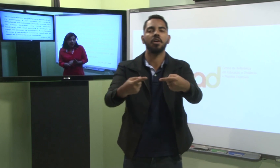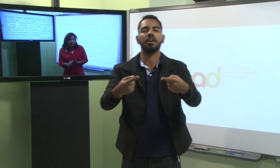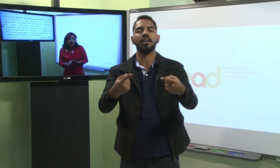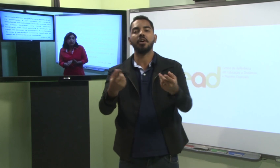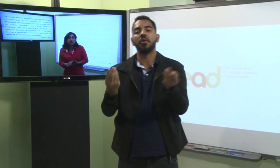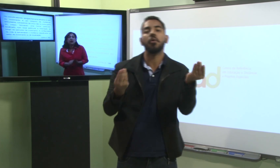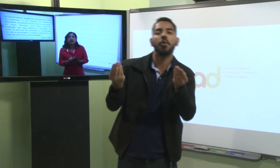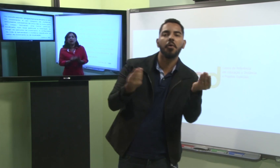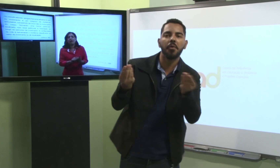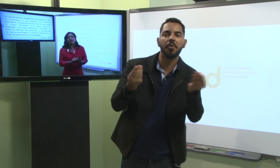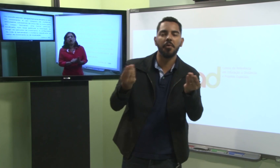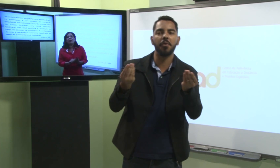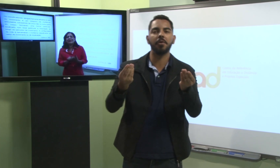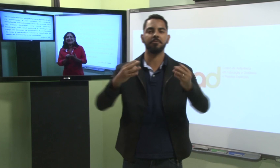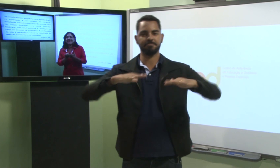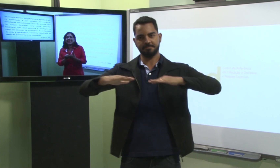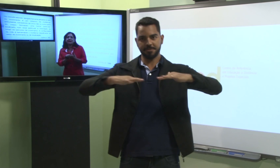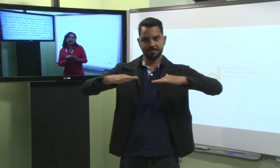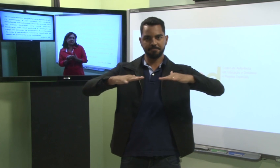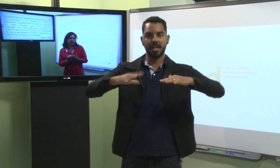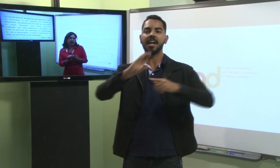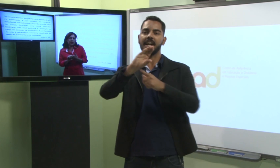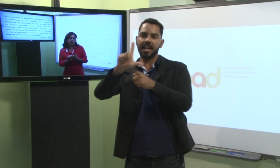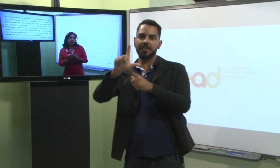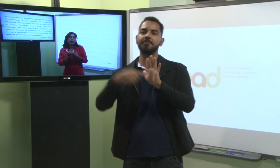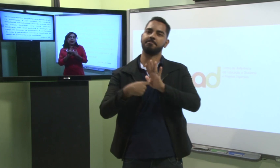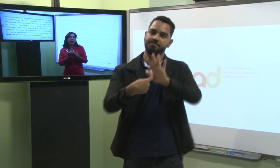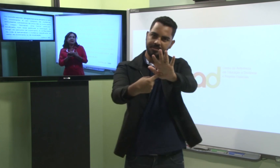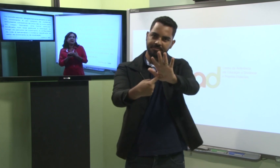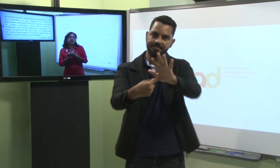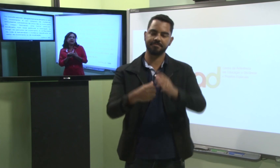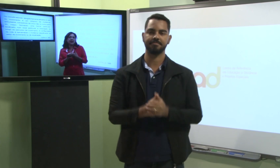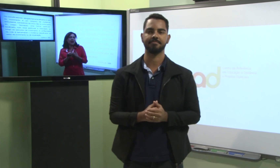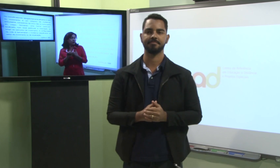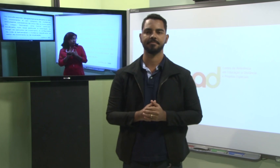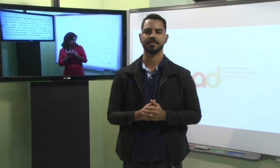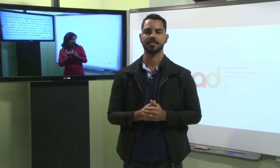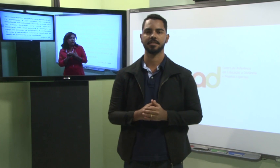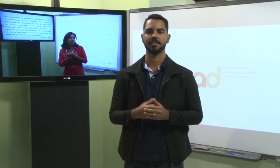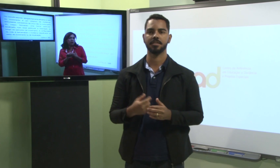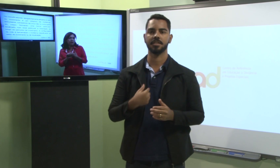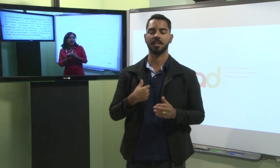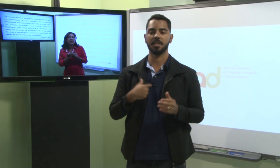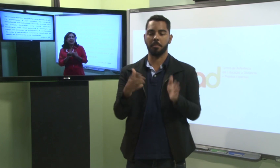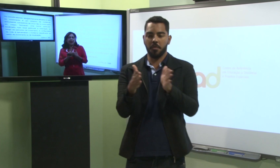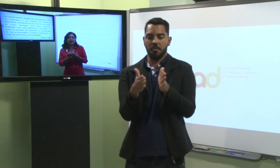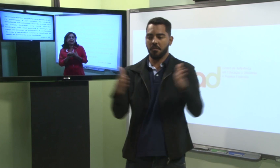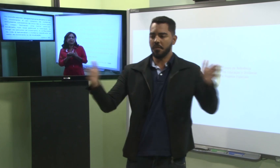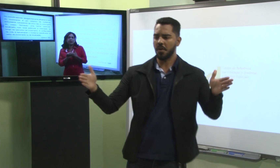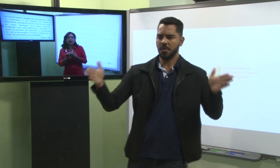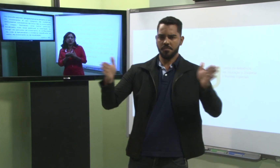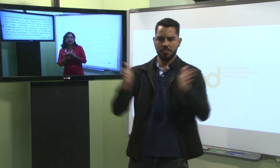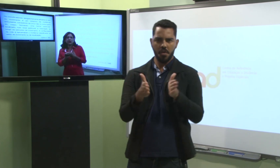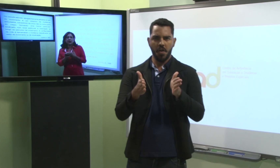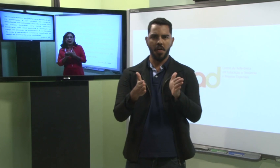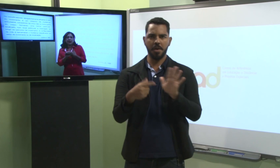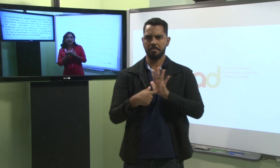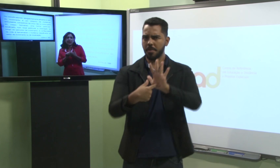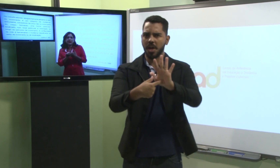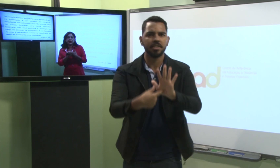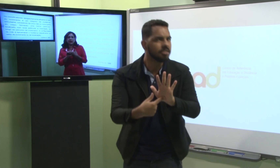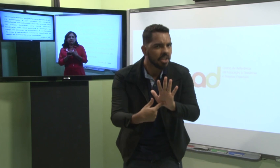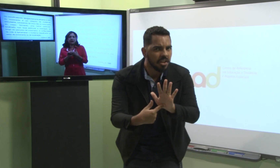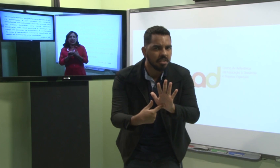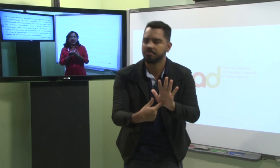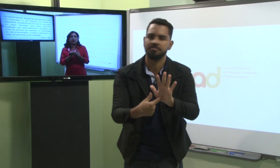como sabemos, não há forma sem significado, nem significado sem forma. Essa semântica,